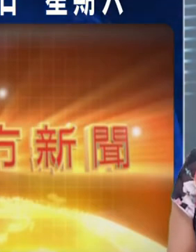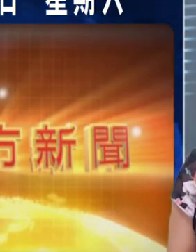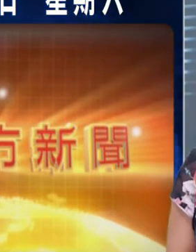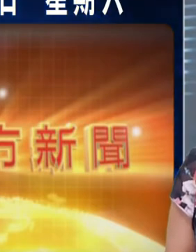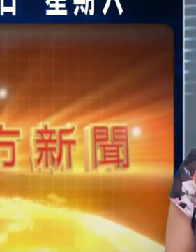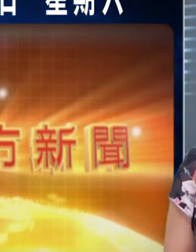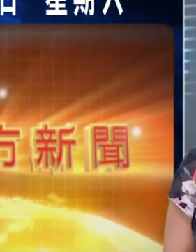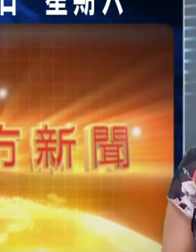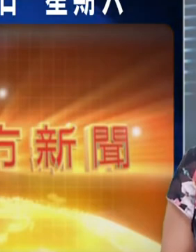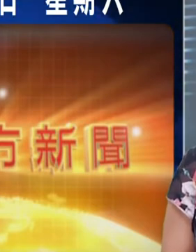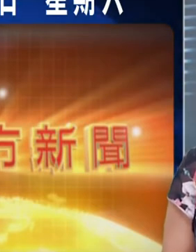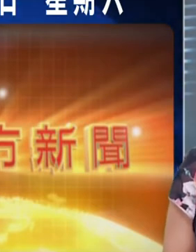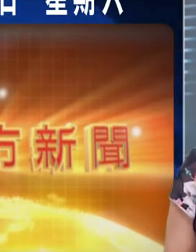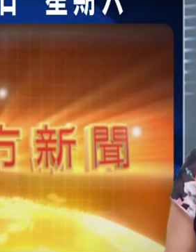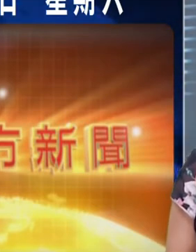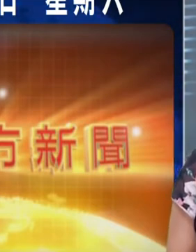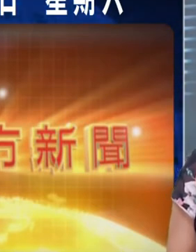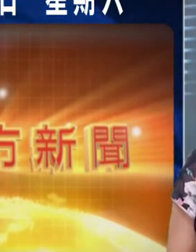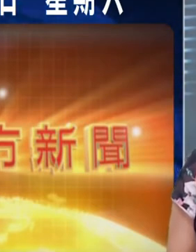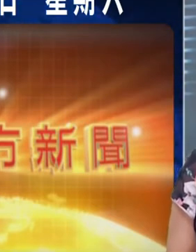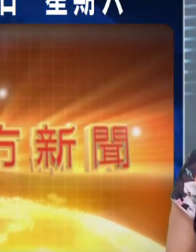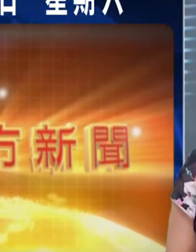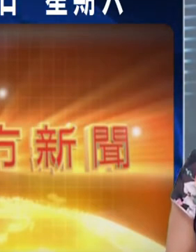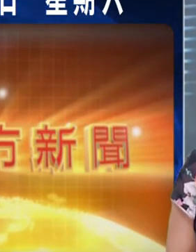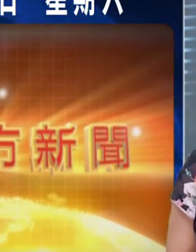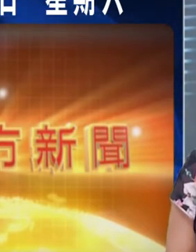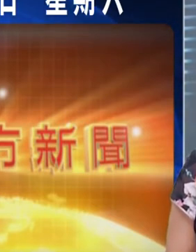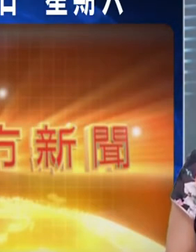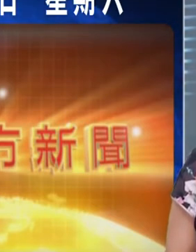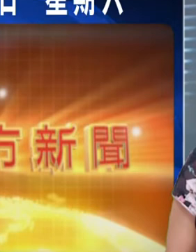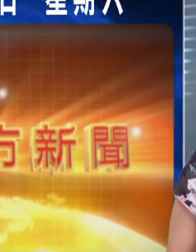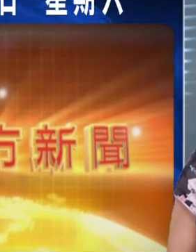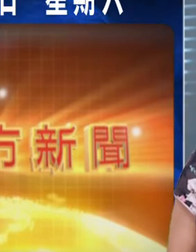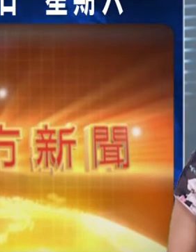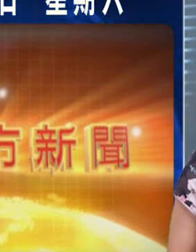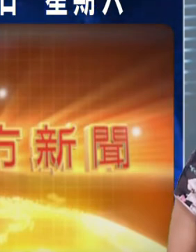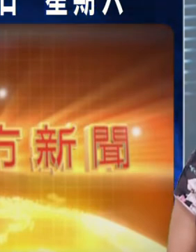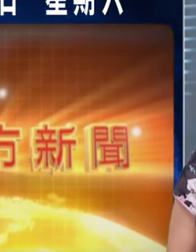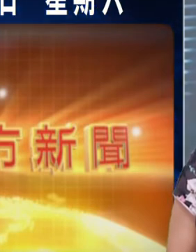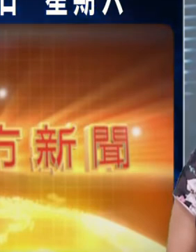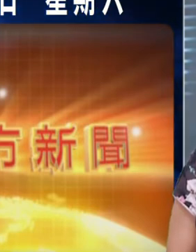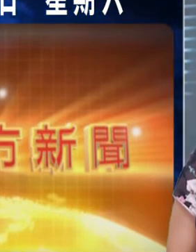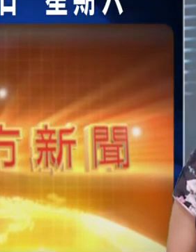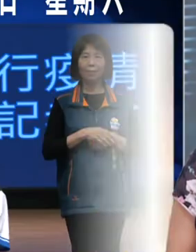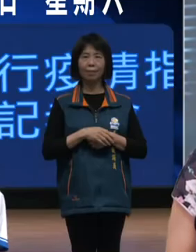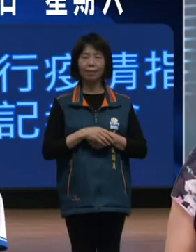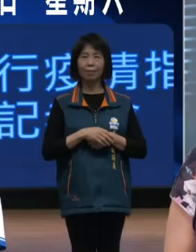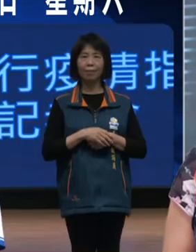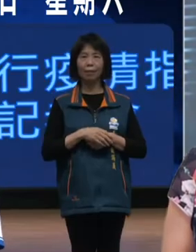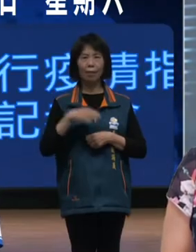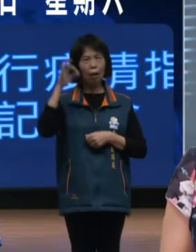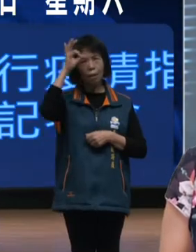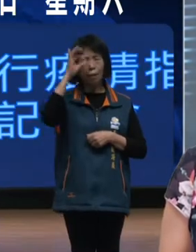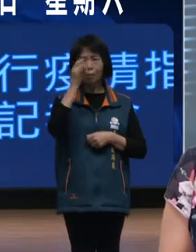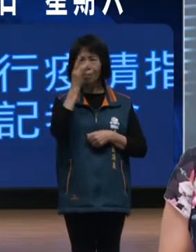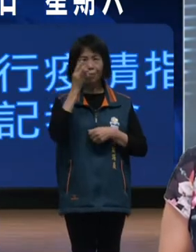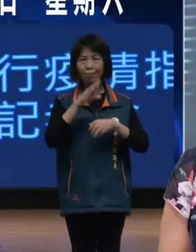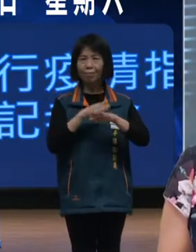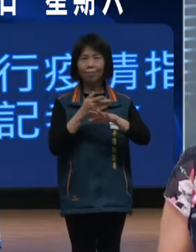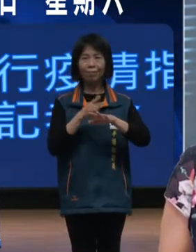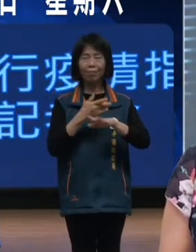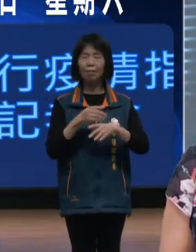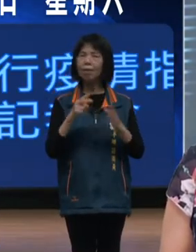你好，欢迎收看4月16号的大花莲地方新闻，我是卢宇慧。花莲县流行疫情指挥中心呢，在今天同样召开记者